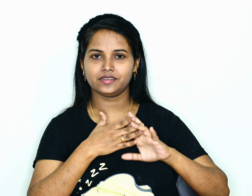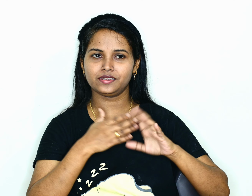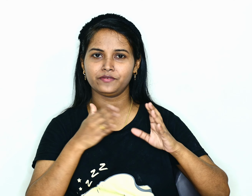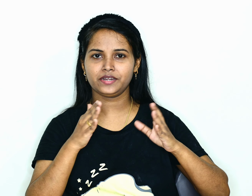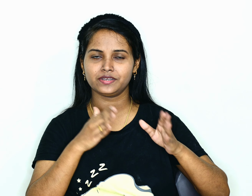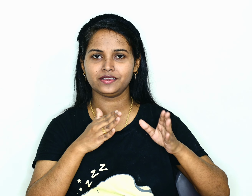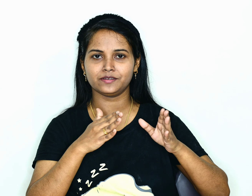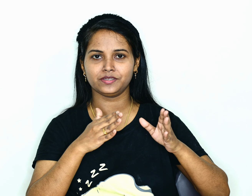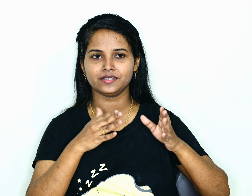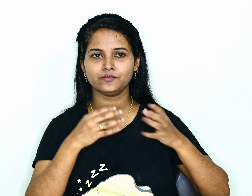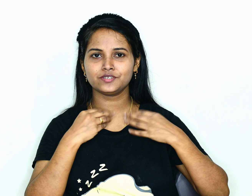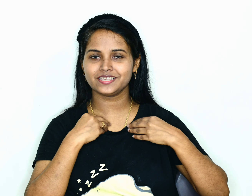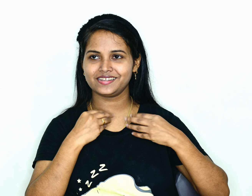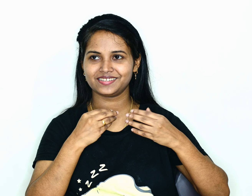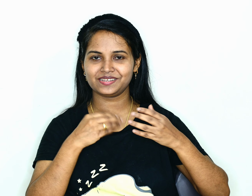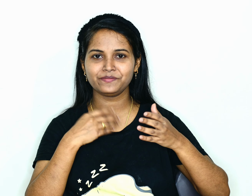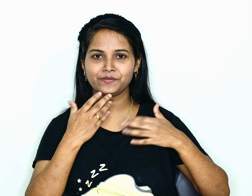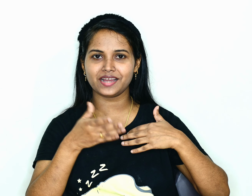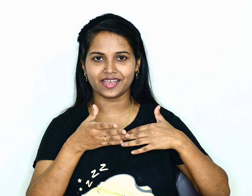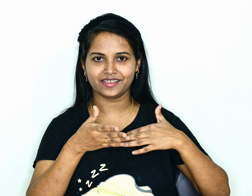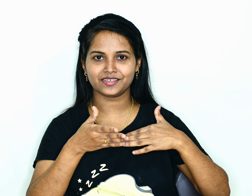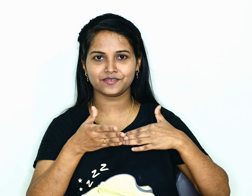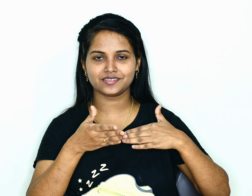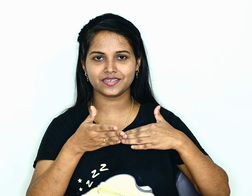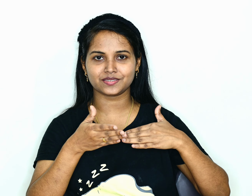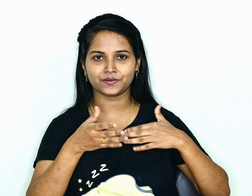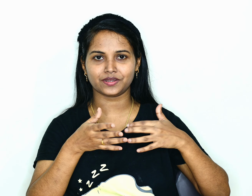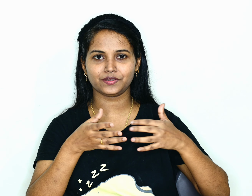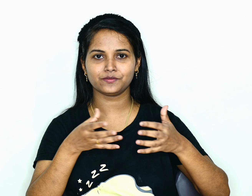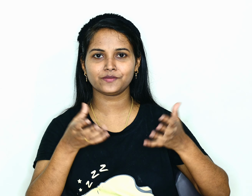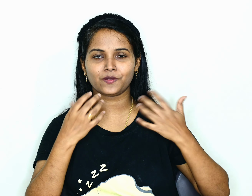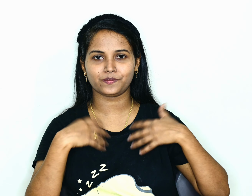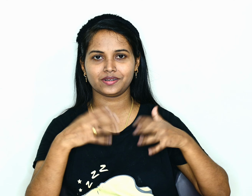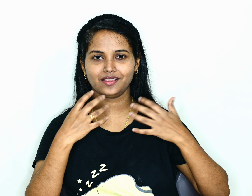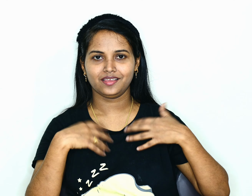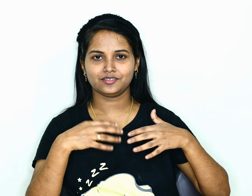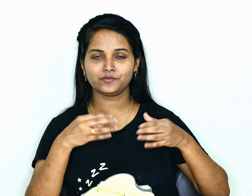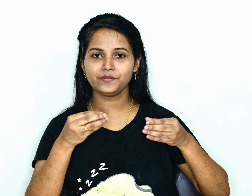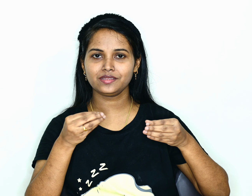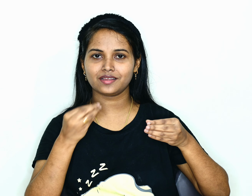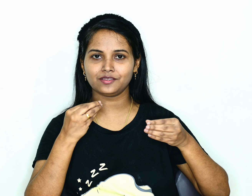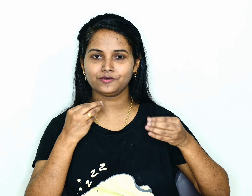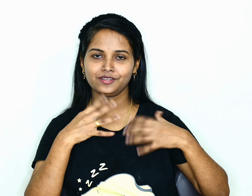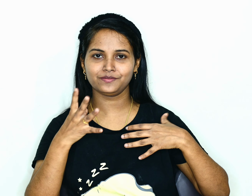के लिए। वेट वगैरह कम ही था, तो मुझे ऐसे लगता था कि मे बी डायरिया की वजह से ऐसे हो रहा, क्योंकि मुझे प्रॉपर जो भी मैं खाती तुरंत